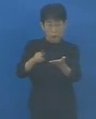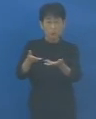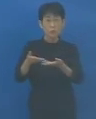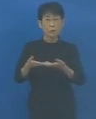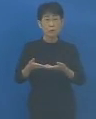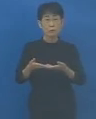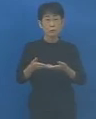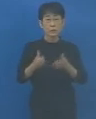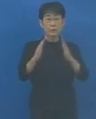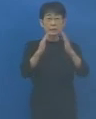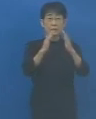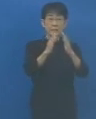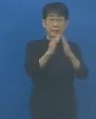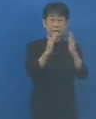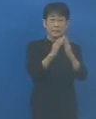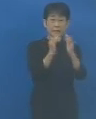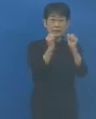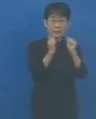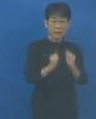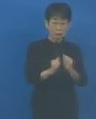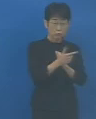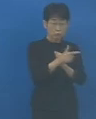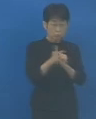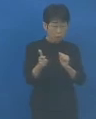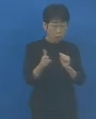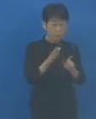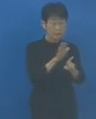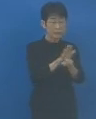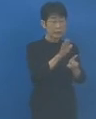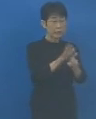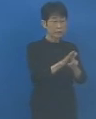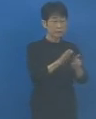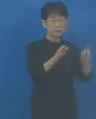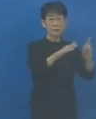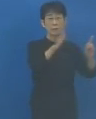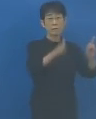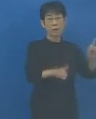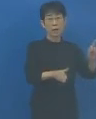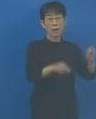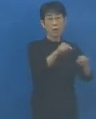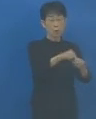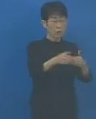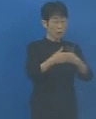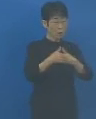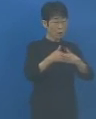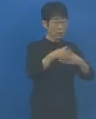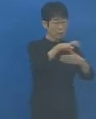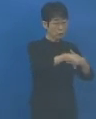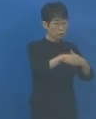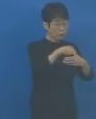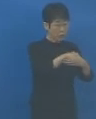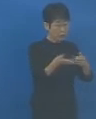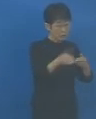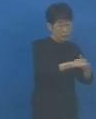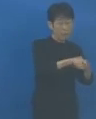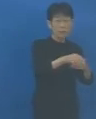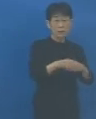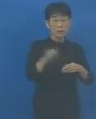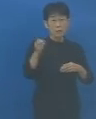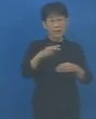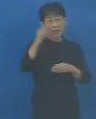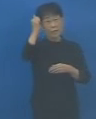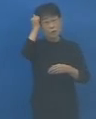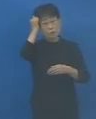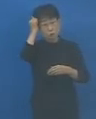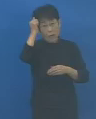宅等支援センターという、これは保健所の中に設置をするものと、相まってですね、宿泊療養とか在